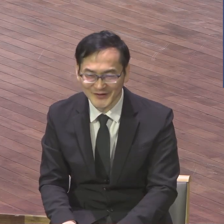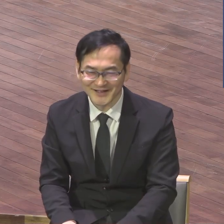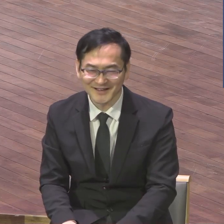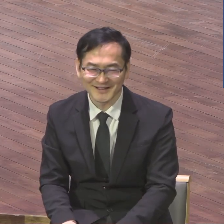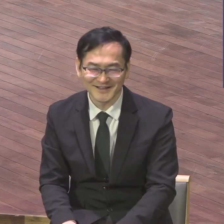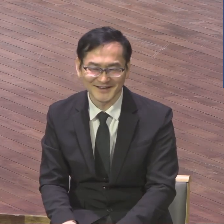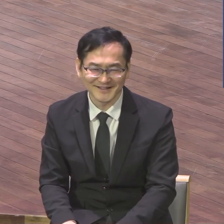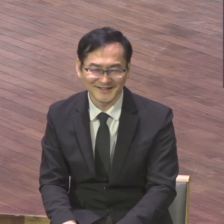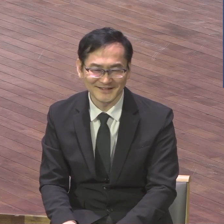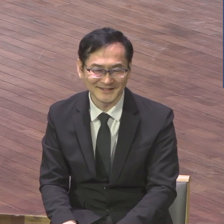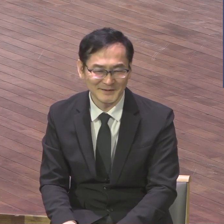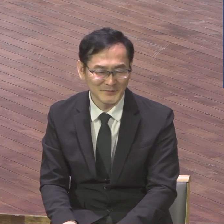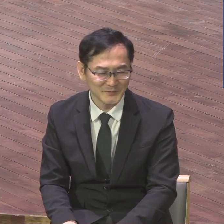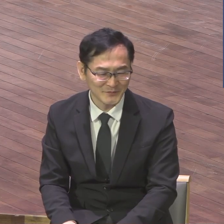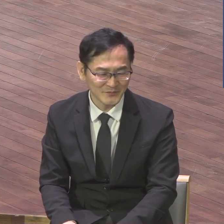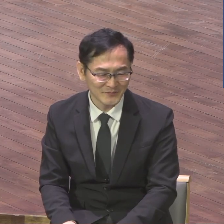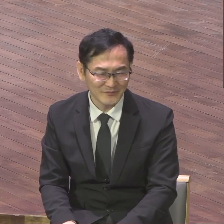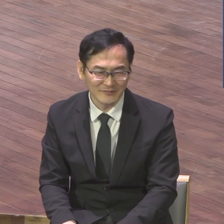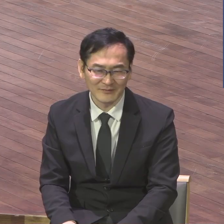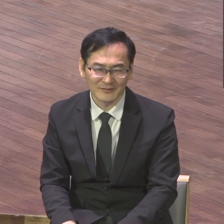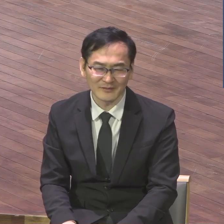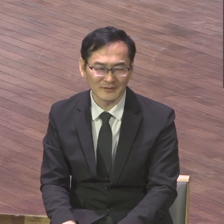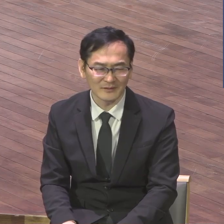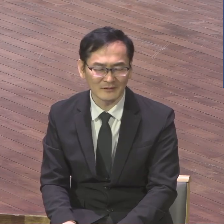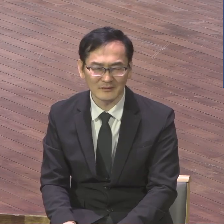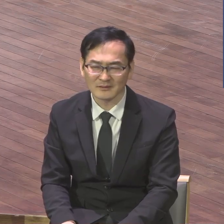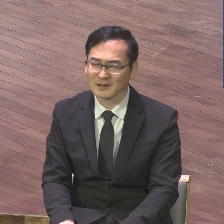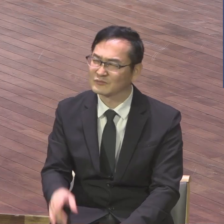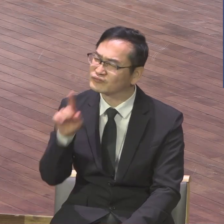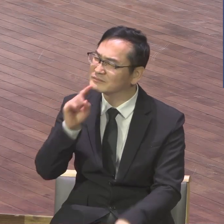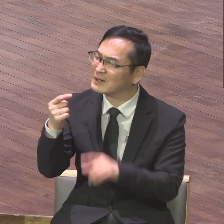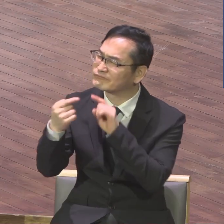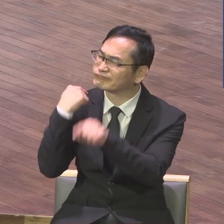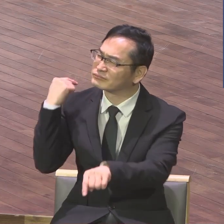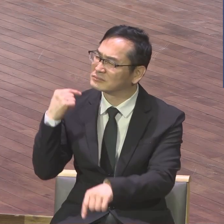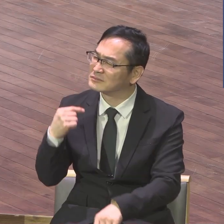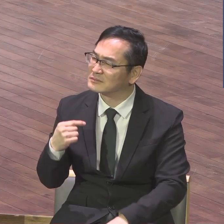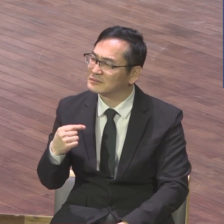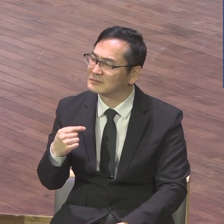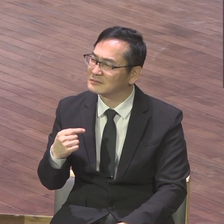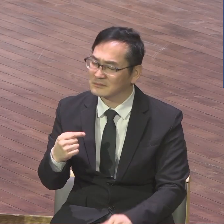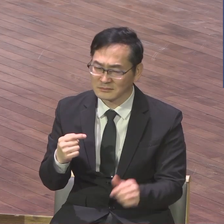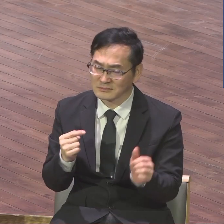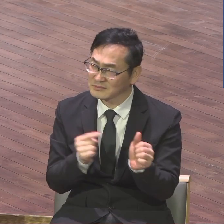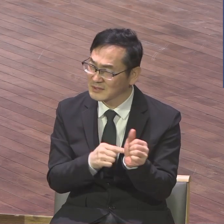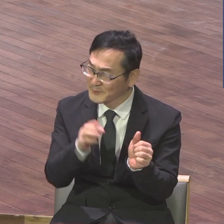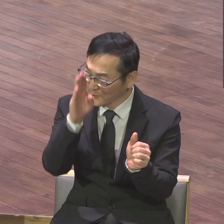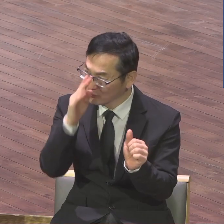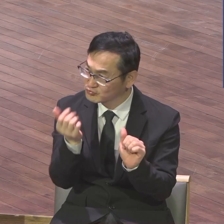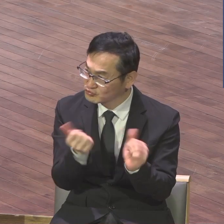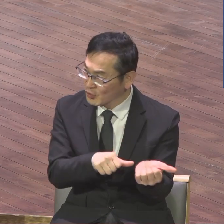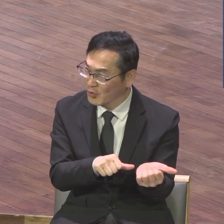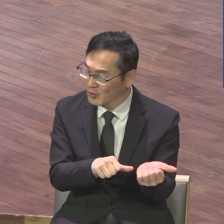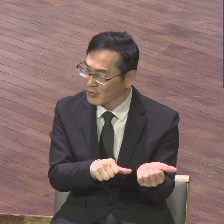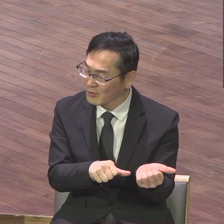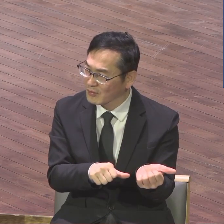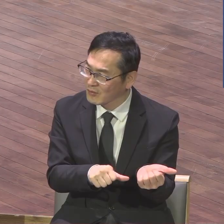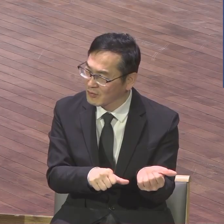도저히 안 믿어지는 말만 계속 예수님 하신 거예요. 지금 나사로가 병들어 죽게 된 사건은